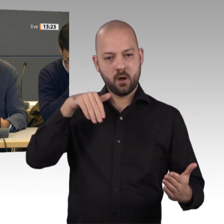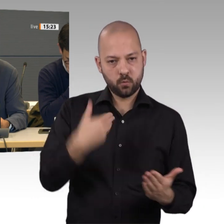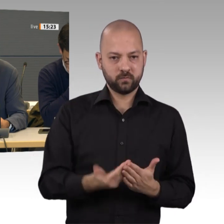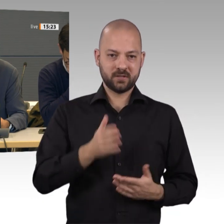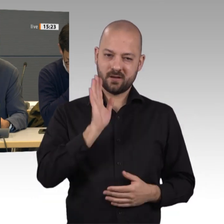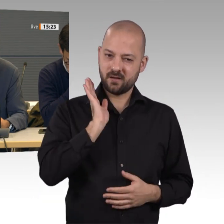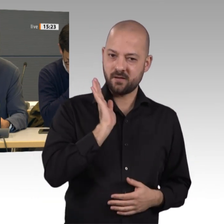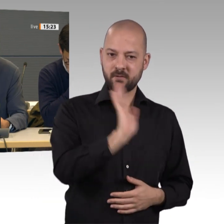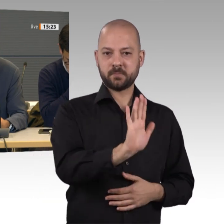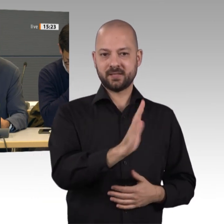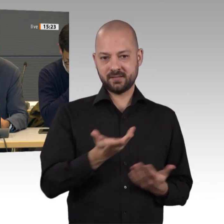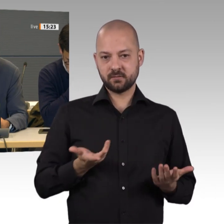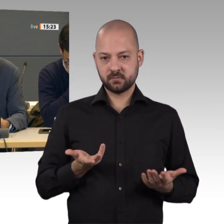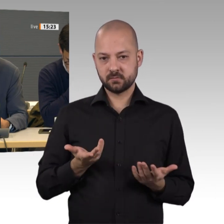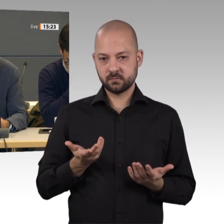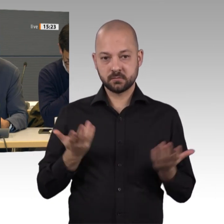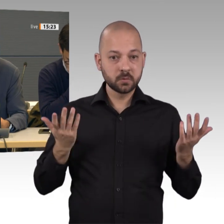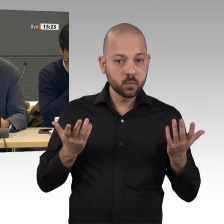sich gegebenenfalls auch eine gewisse